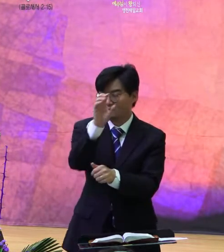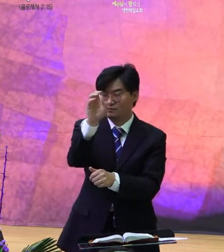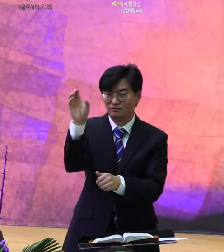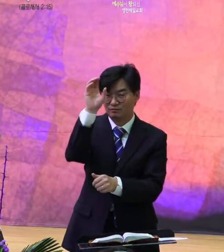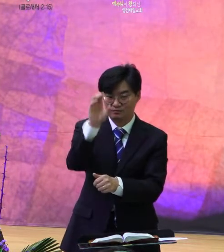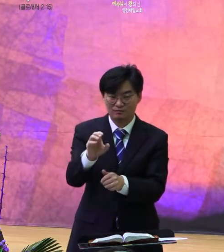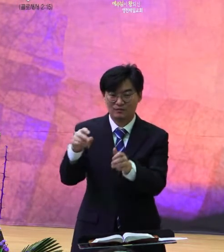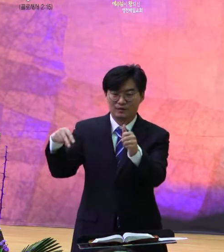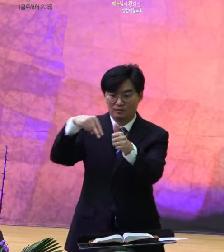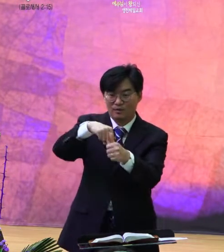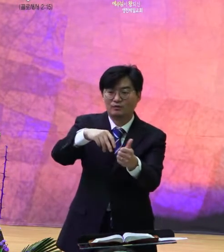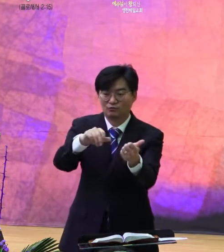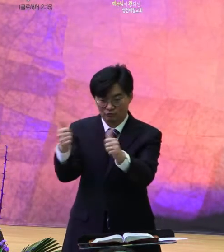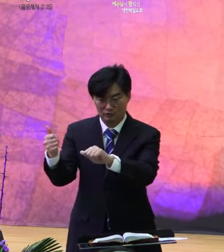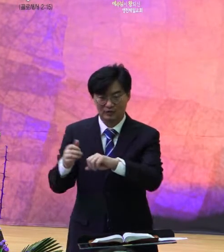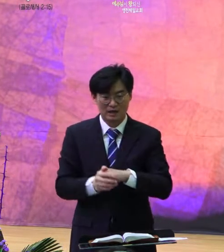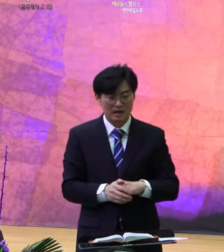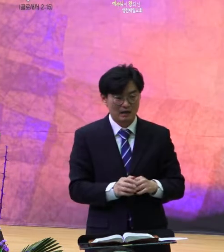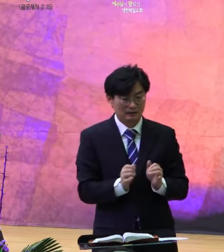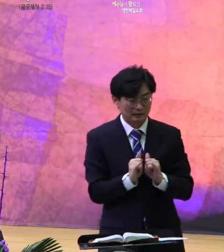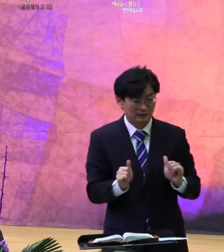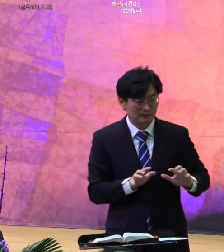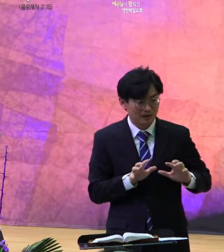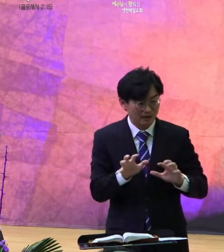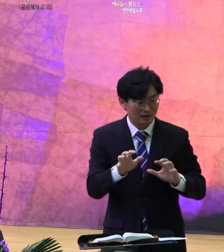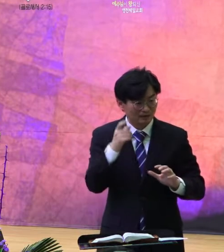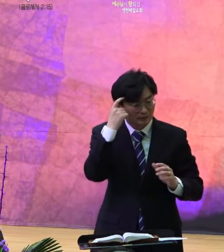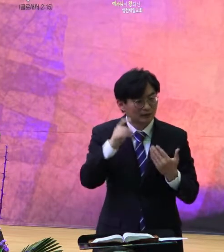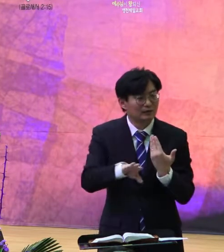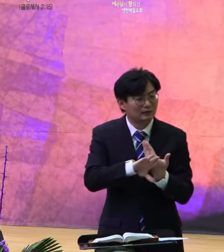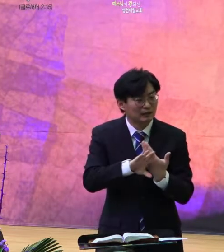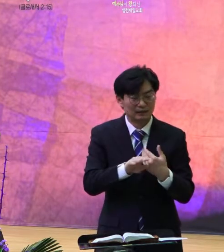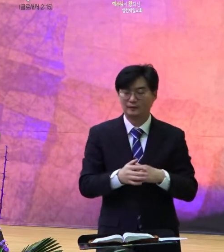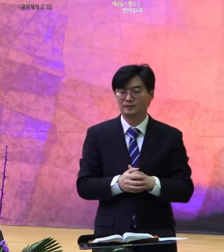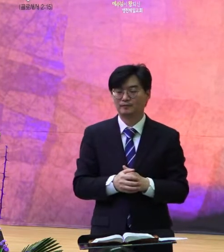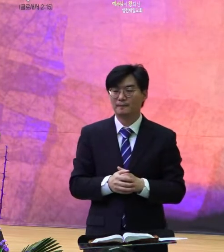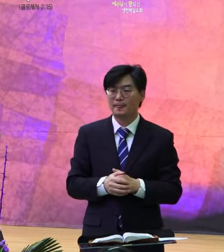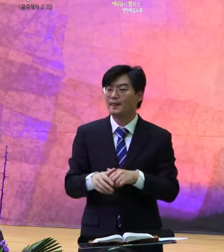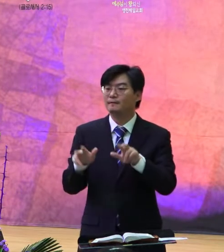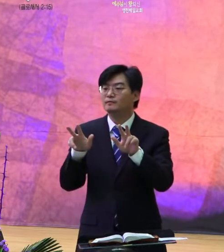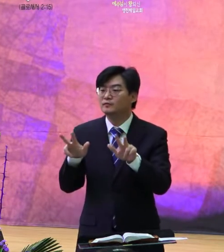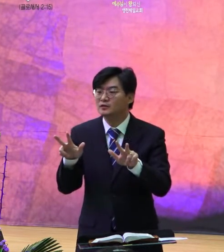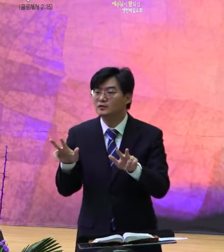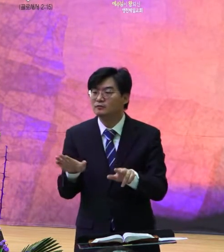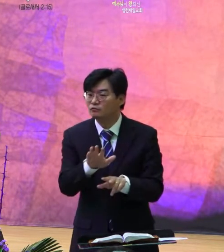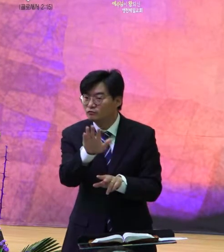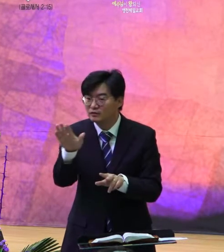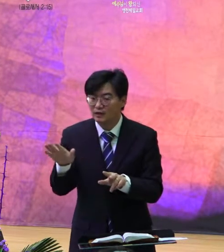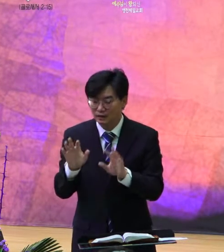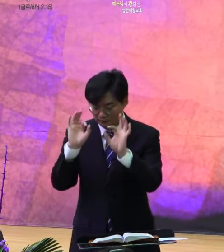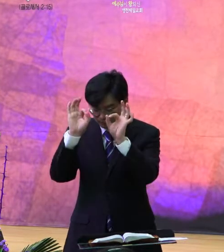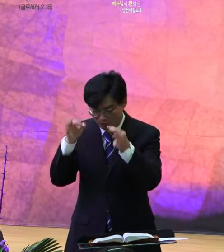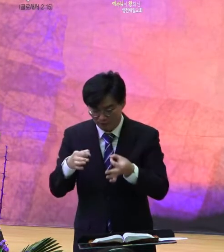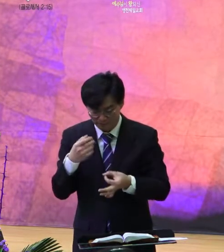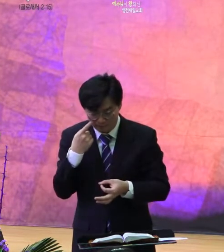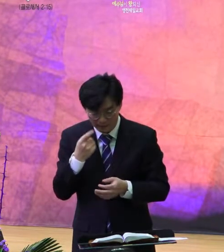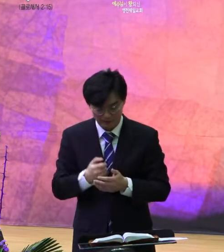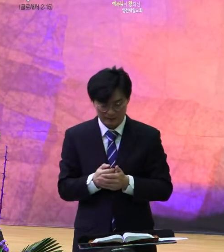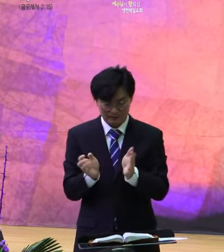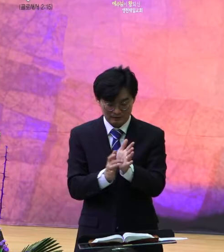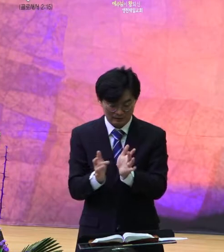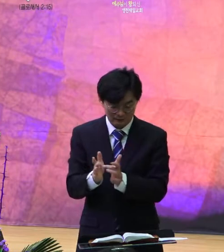바랍니다. 왜냐하면 우리가 걸어가는 신앙의 길도 이와 유사하기 때문입니다. 예수님의 뒤를 따라가는 우리